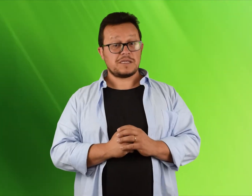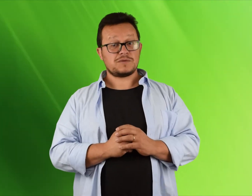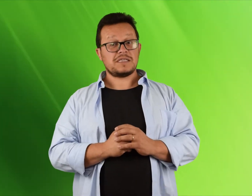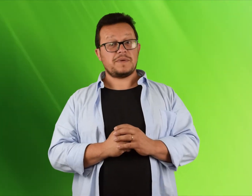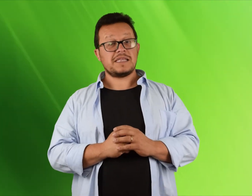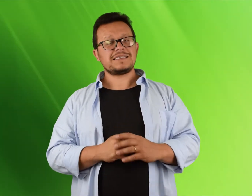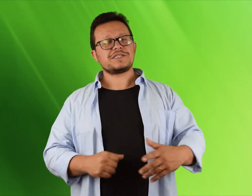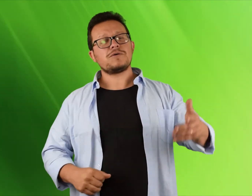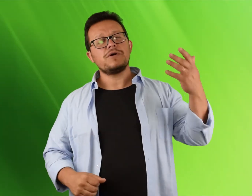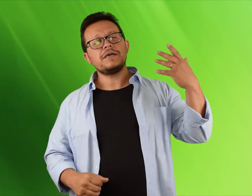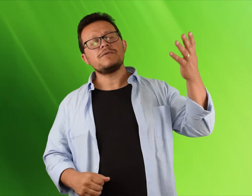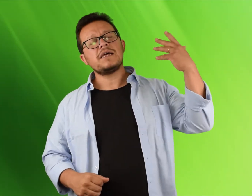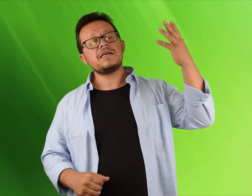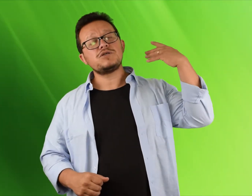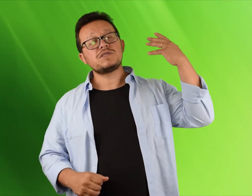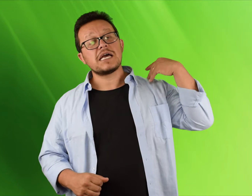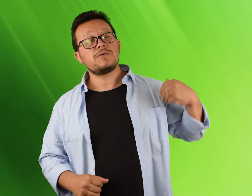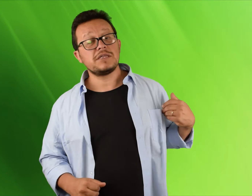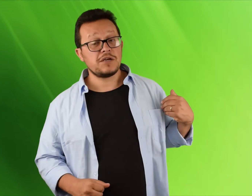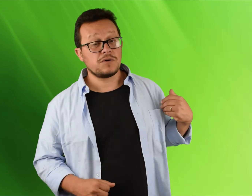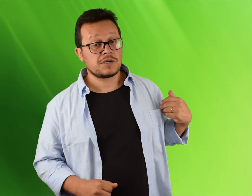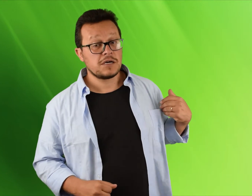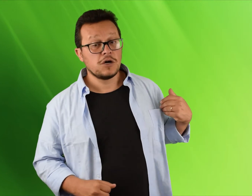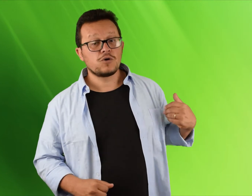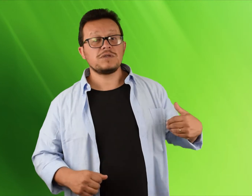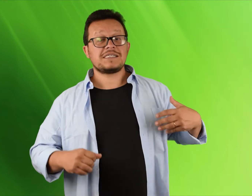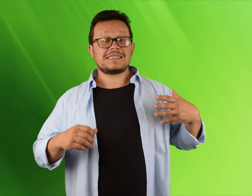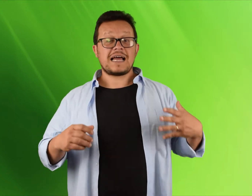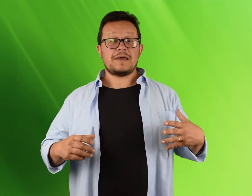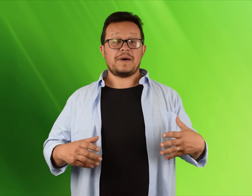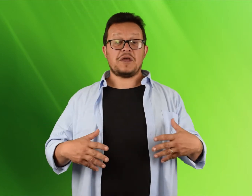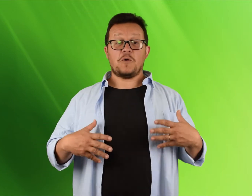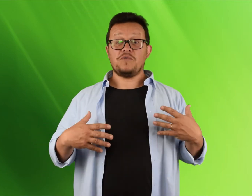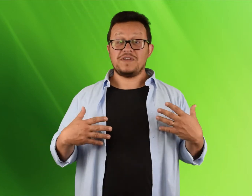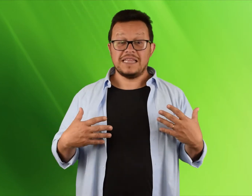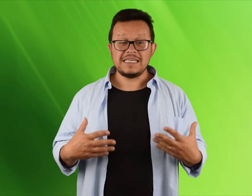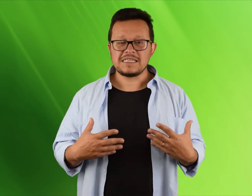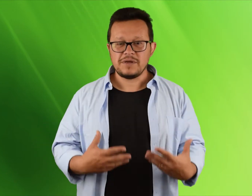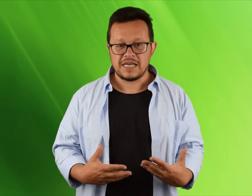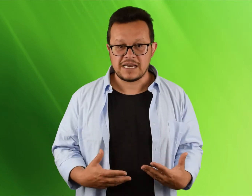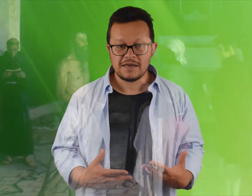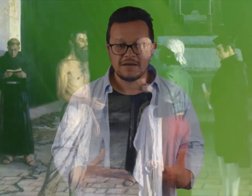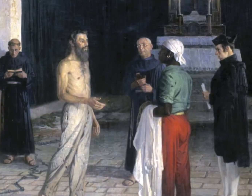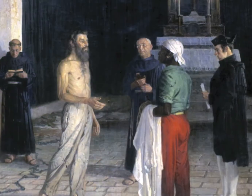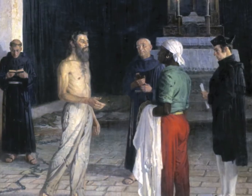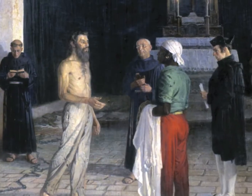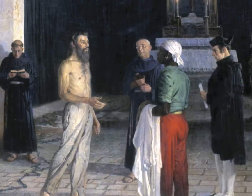sua independência já ocorriam desde o século anterior, com destaque para a Inconfidência Mineira, que teve como